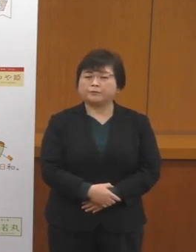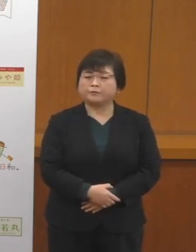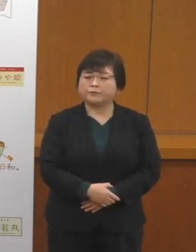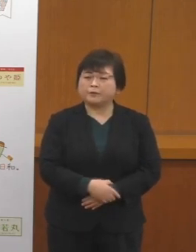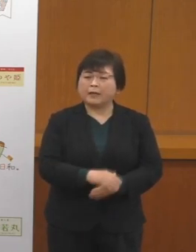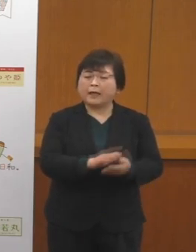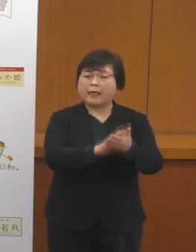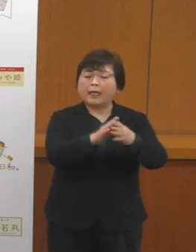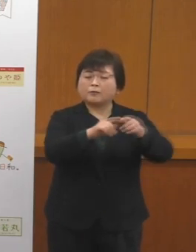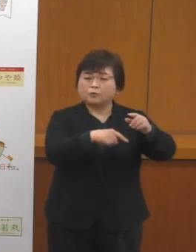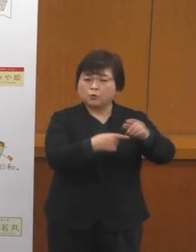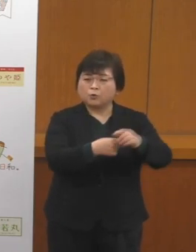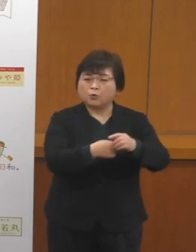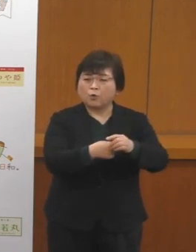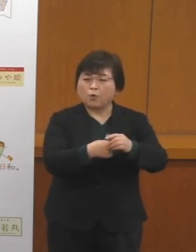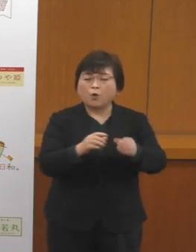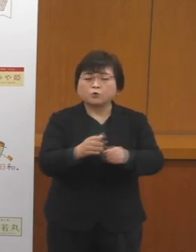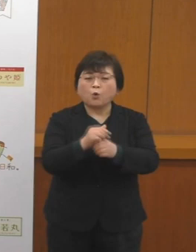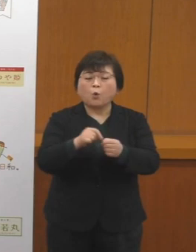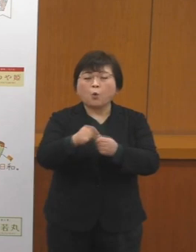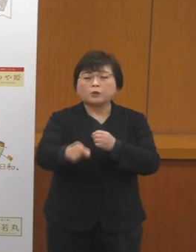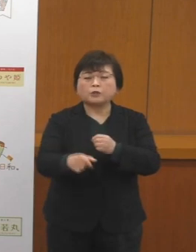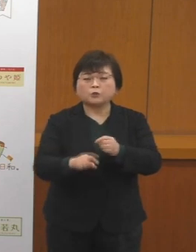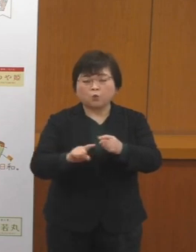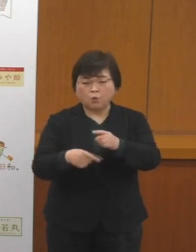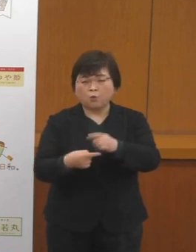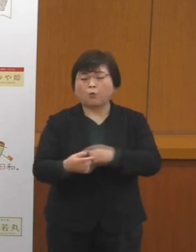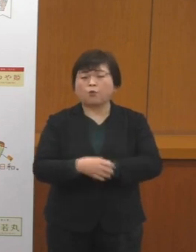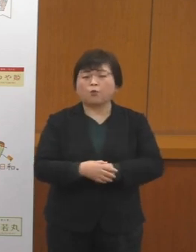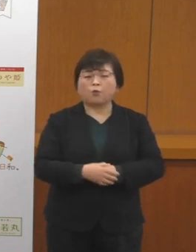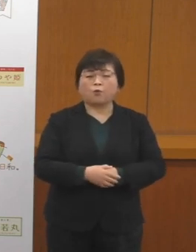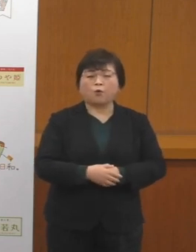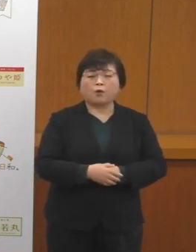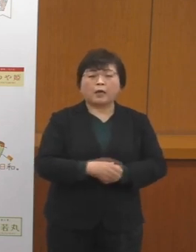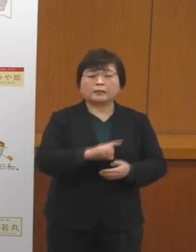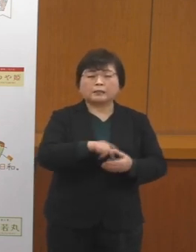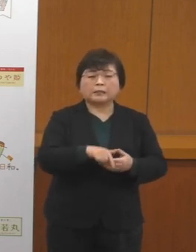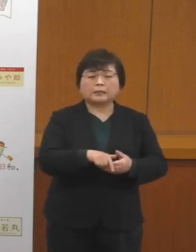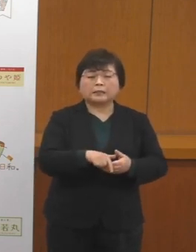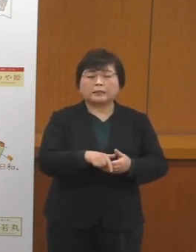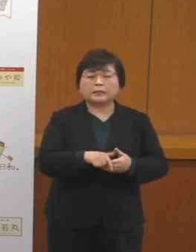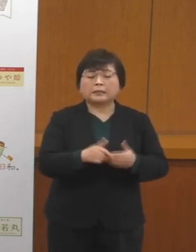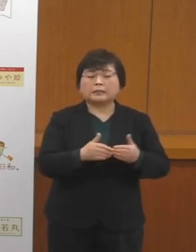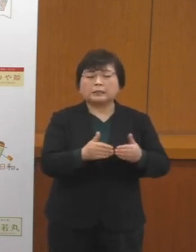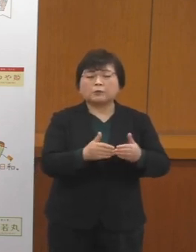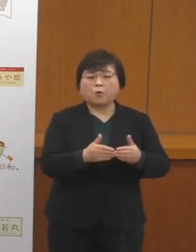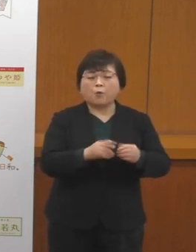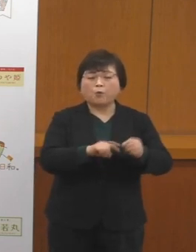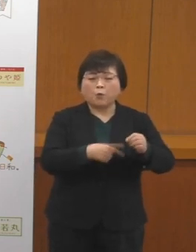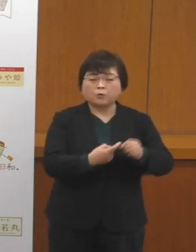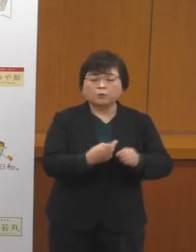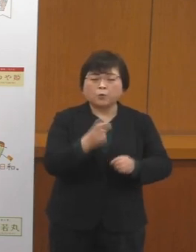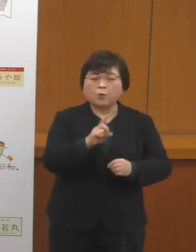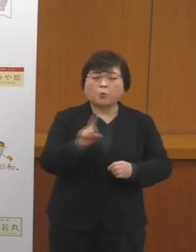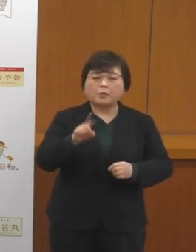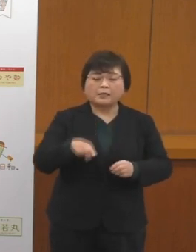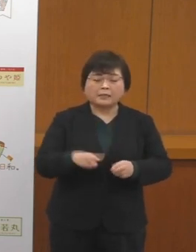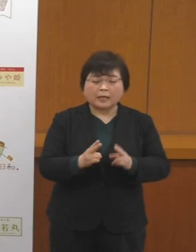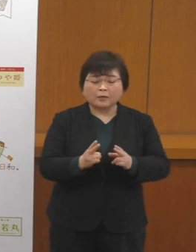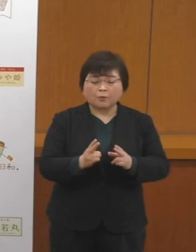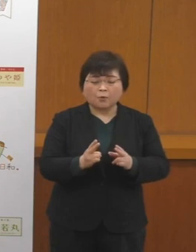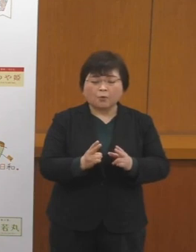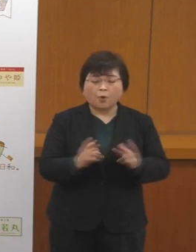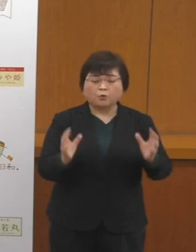県庁と各総合市長それから各地域振興局のロビーに専用